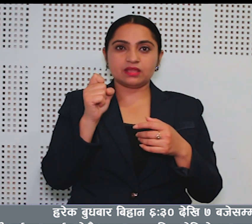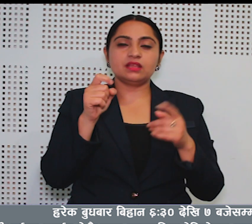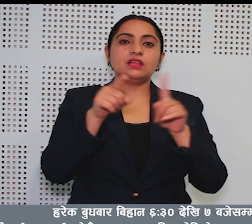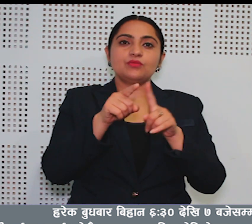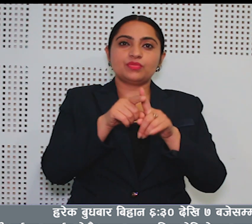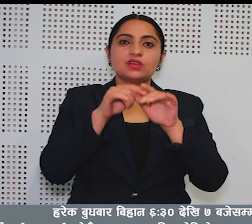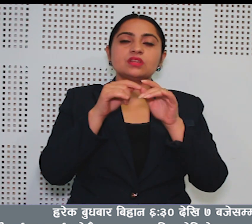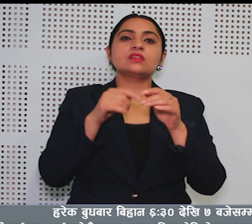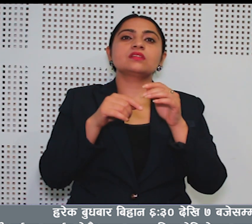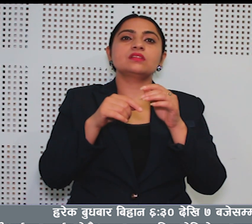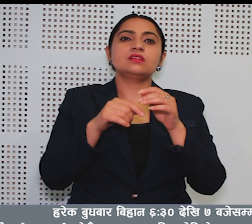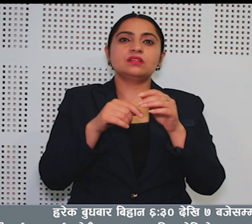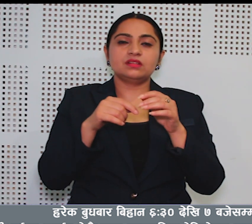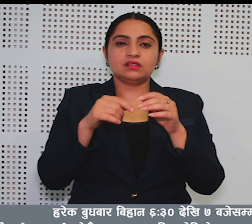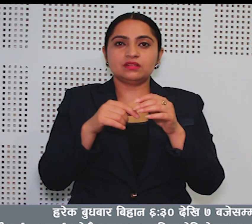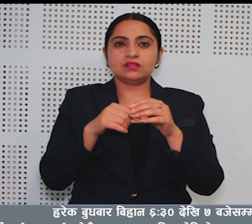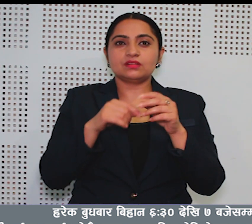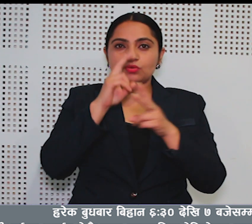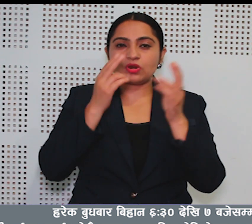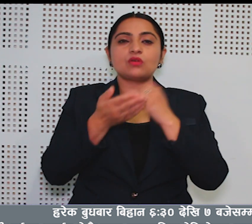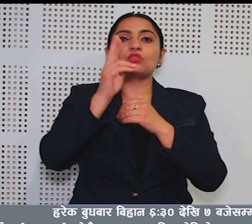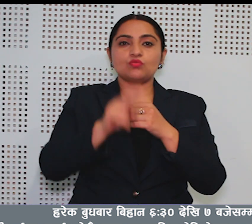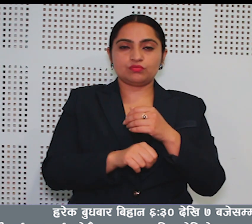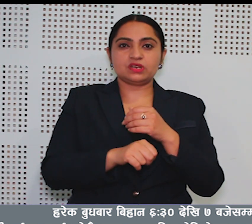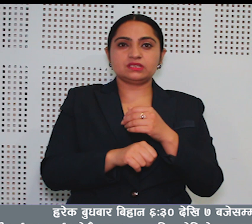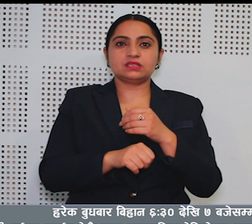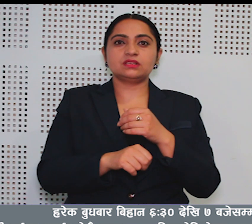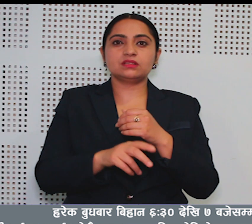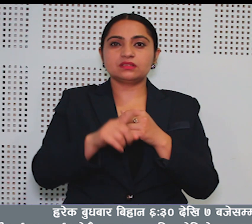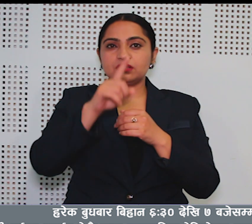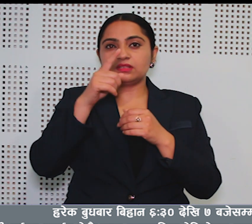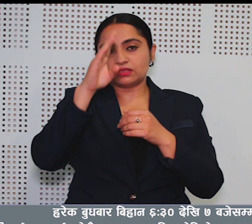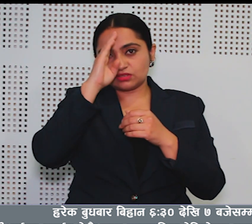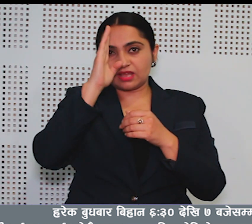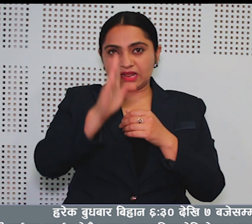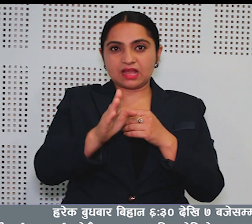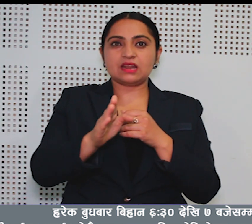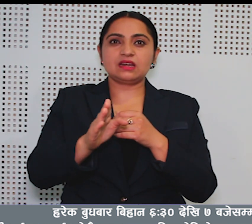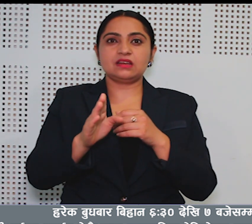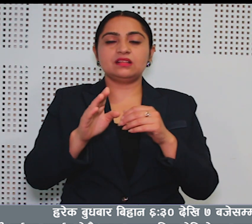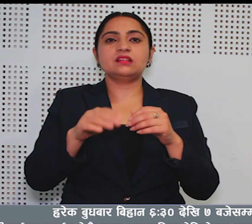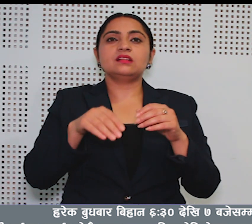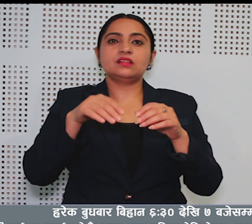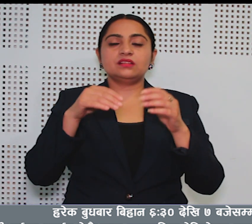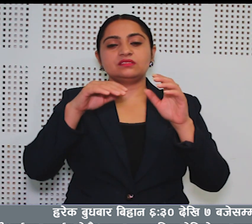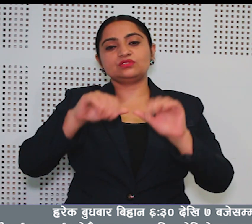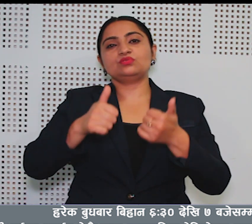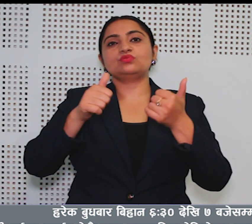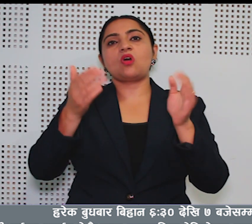एकल महिला के अगाड़ी उठाओ के उत्थान करू पीड़ा बुझू, लेकिन ये सरकार सब जब जीत के जाए जब कुर्सी में जाए तो एकल महिला के पीड़ा कोई नहीं